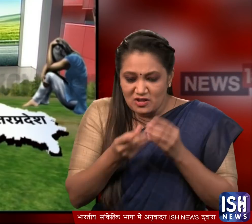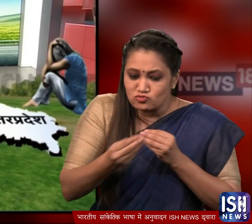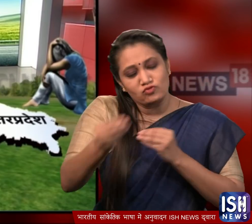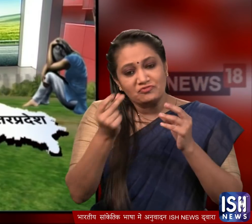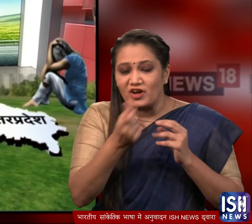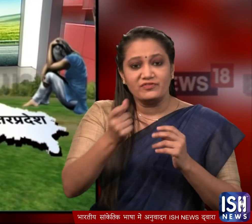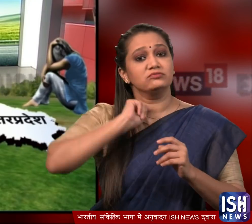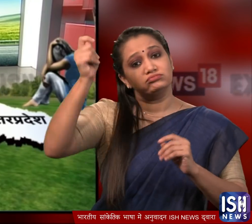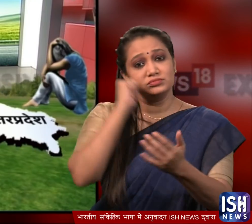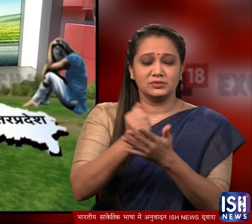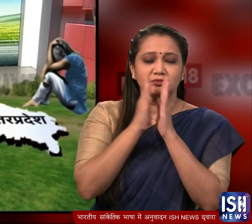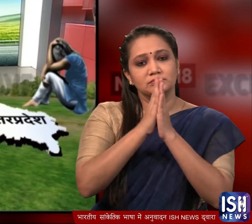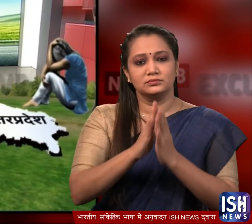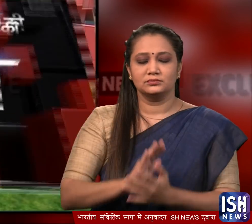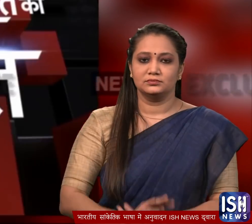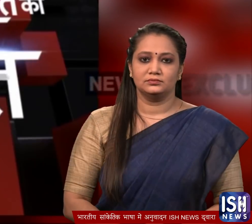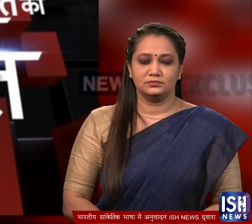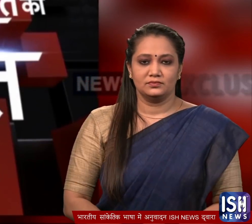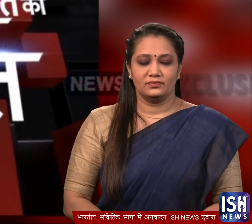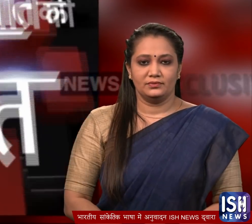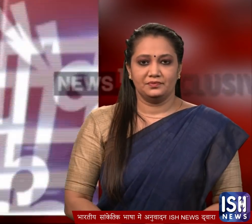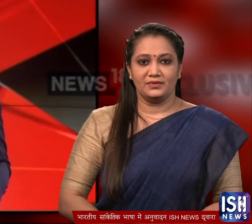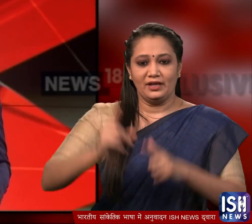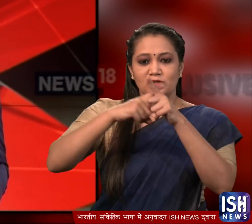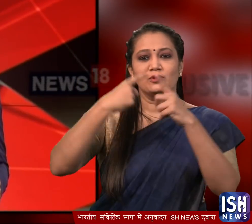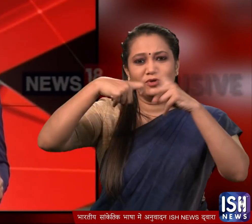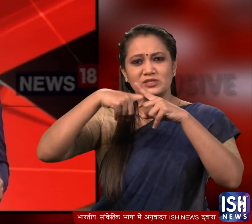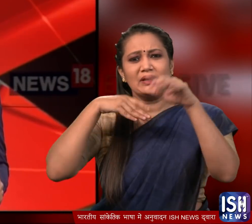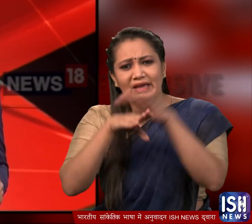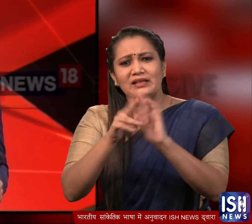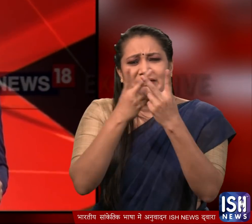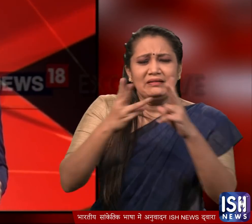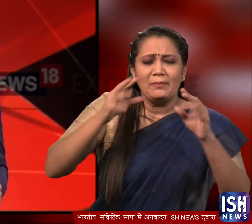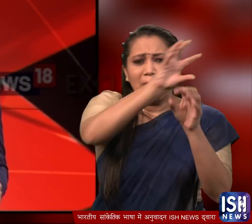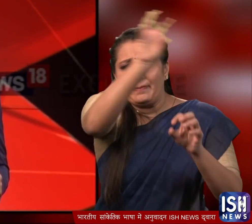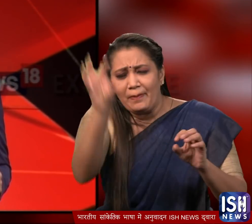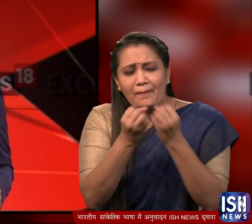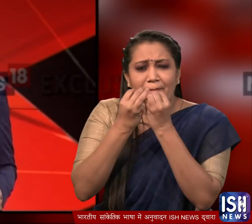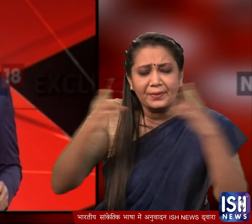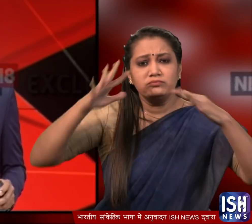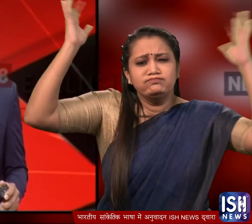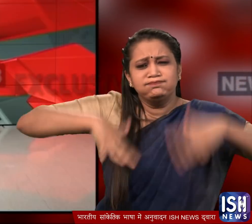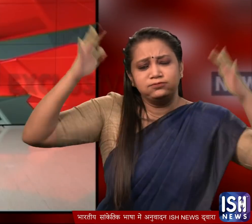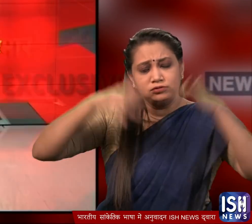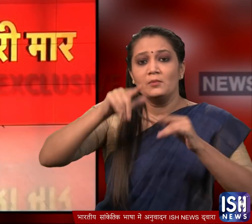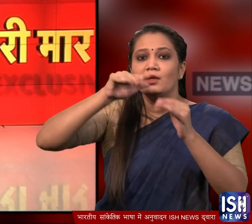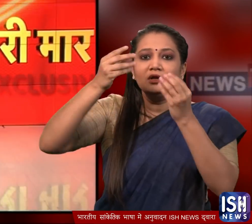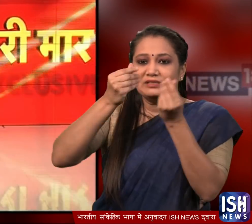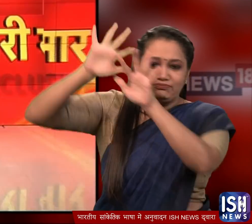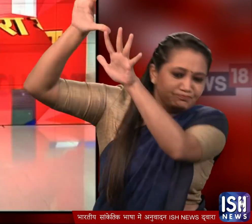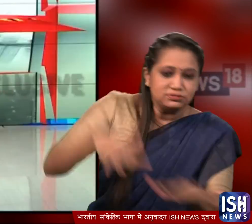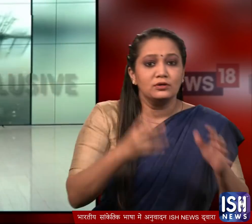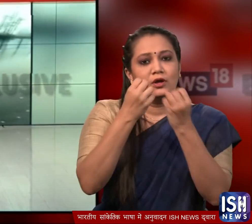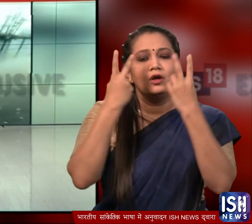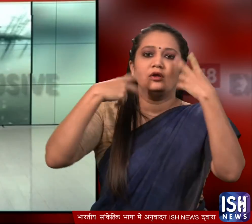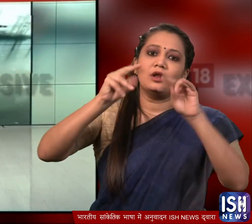को जल्द से जल्द फांसी देने की गुहार लगाई। जम्मू कश्मीर के कई इलाकों में तेज बारिश और जमीन खिसकने की घटनाओं ने लोगों के